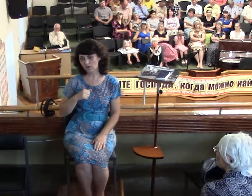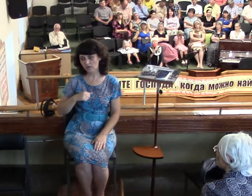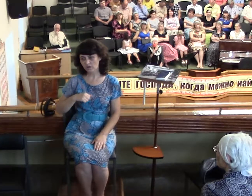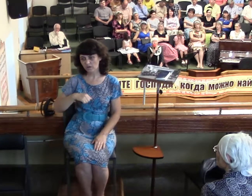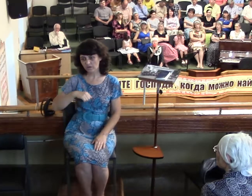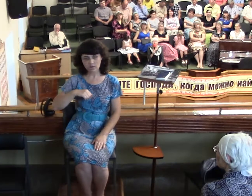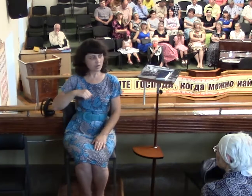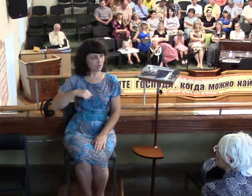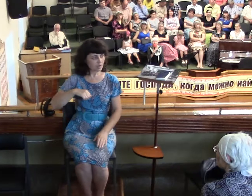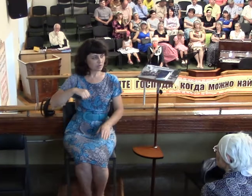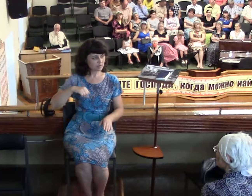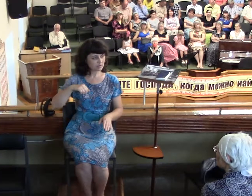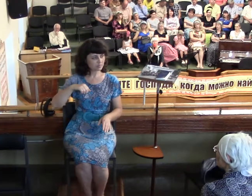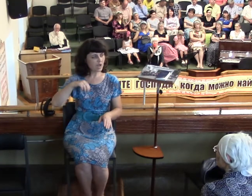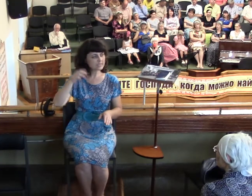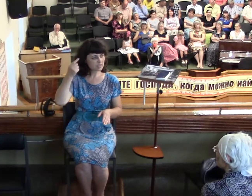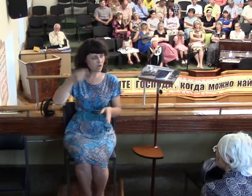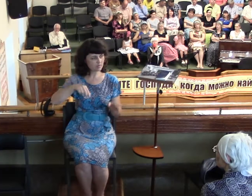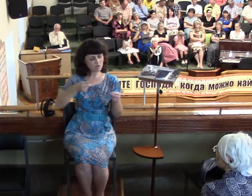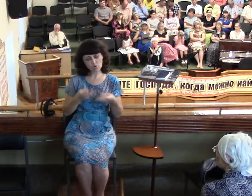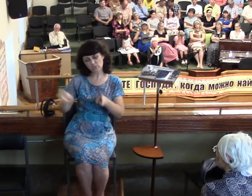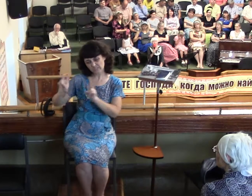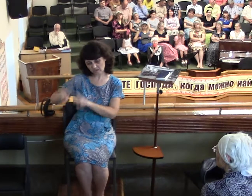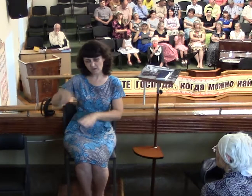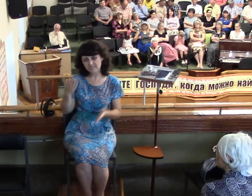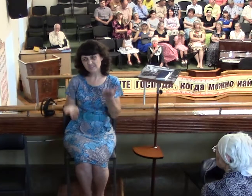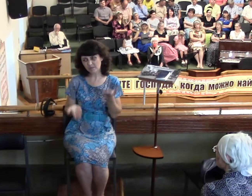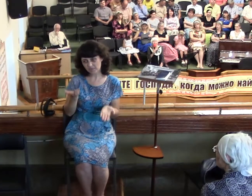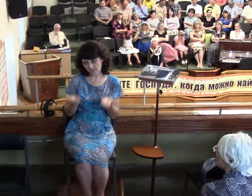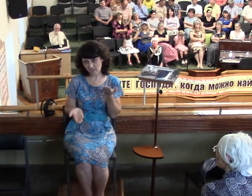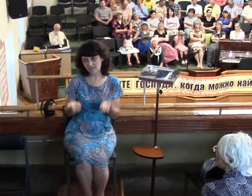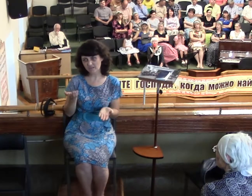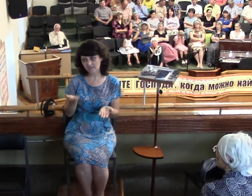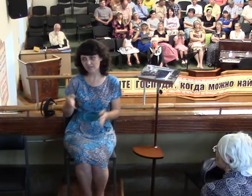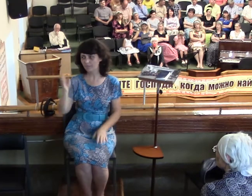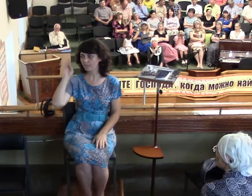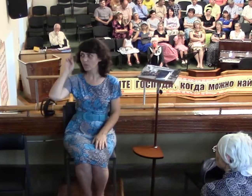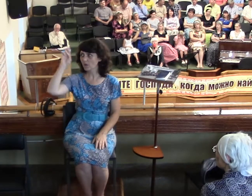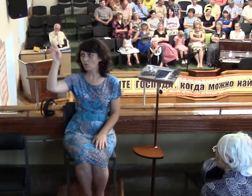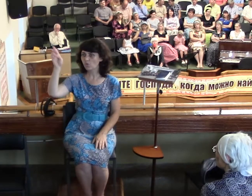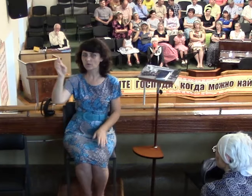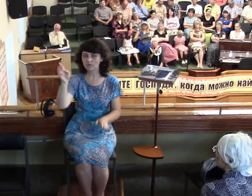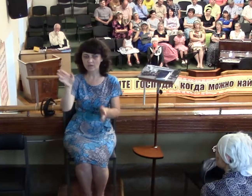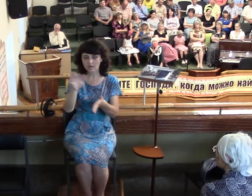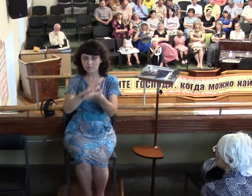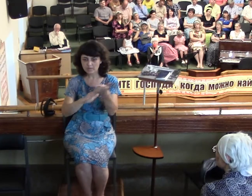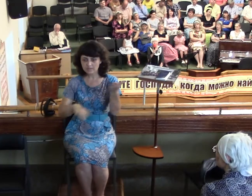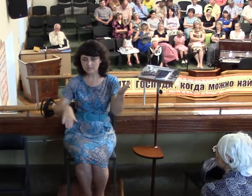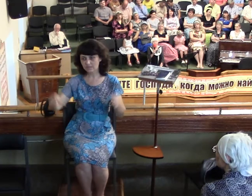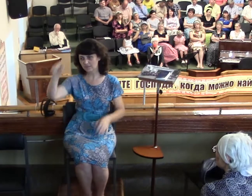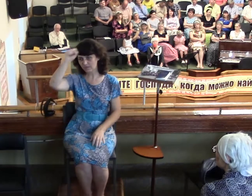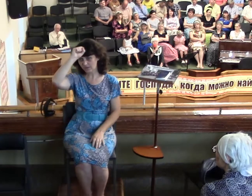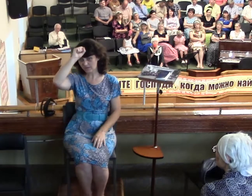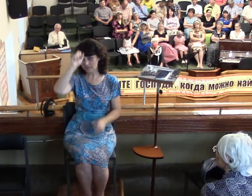обратись. Христос пошлет тебе спасение, простит грехи, подарит жизнь. И